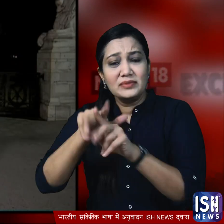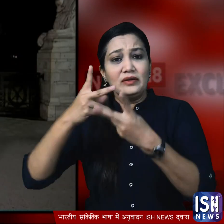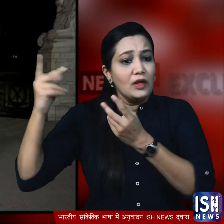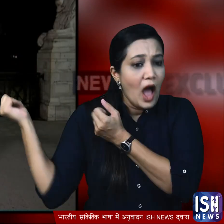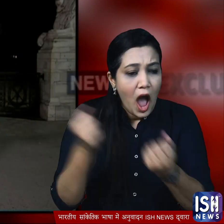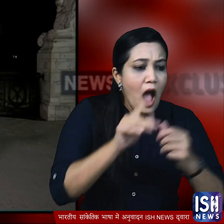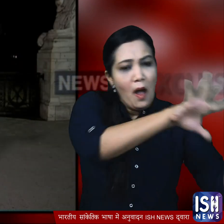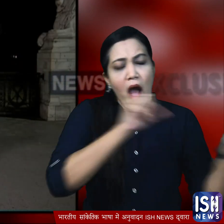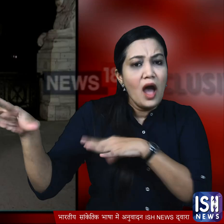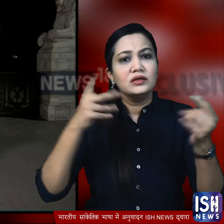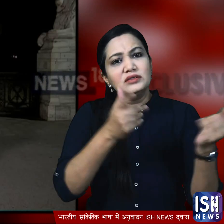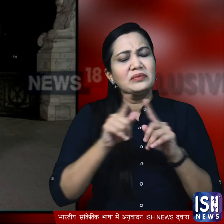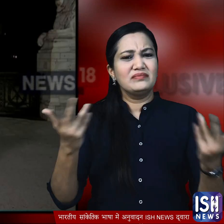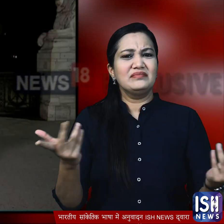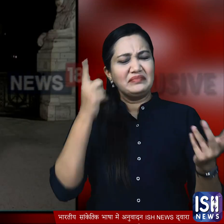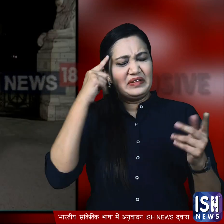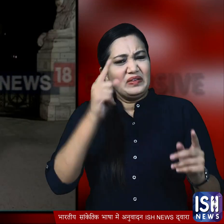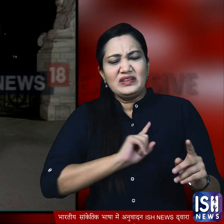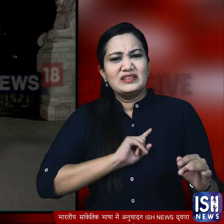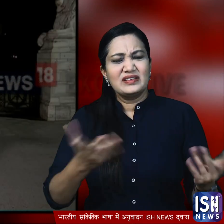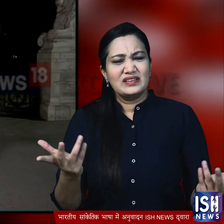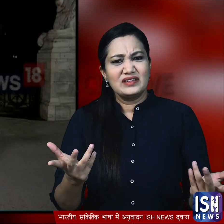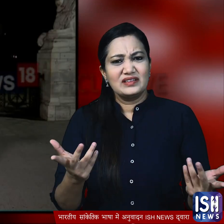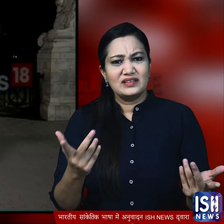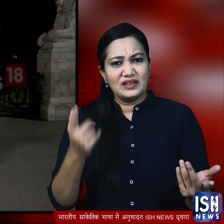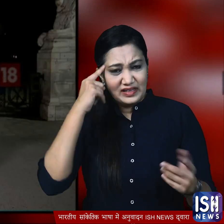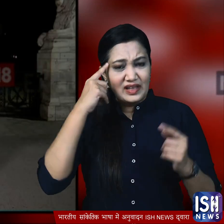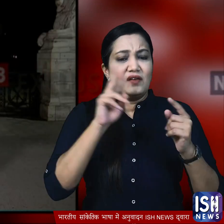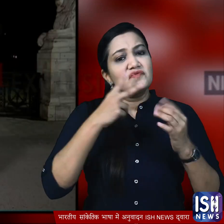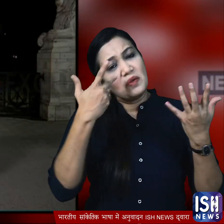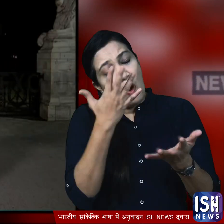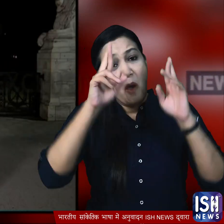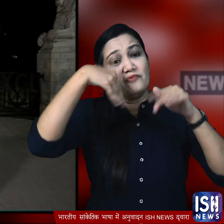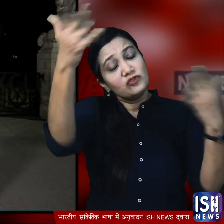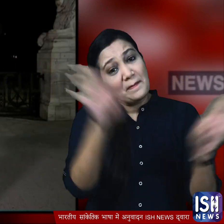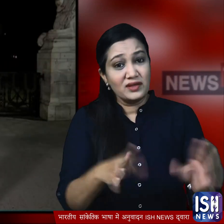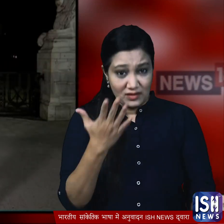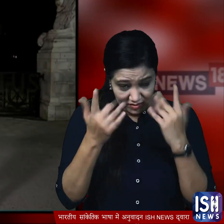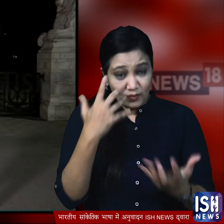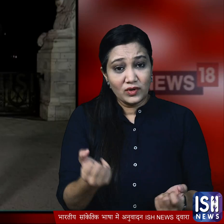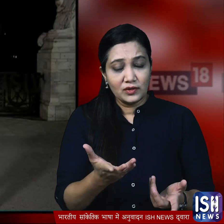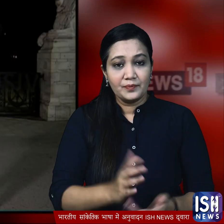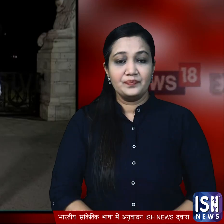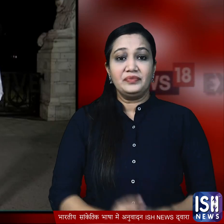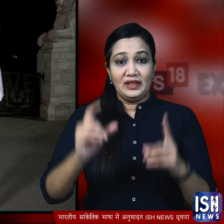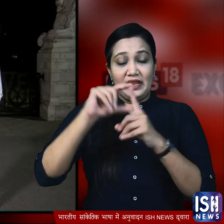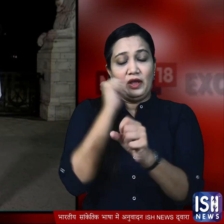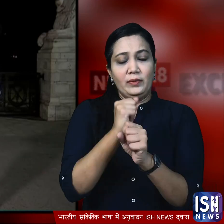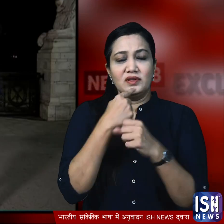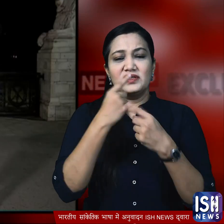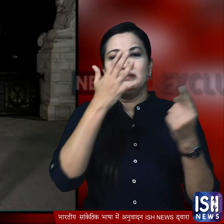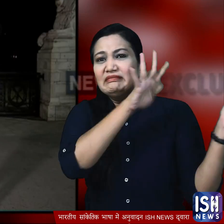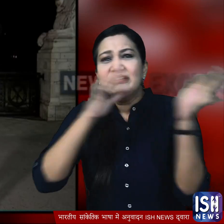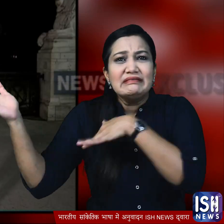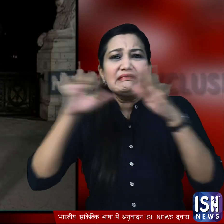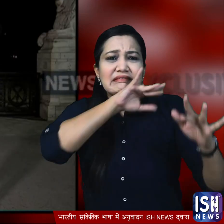लौटते ही हम लोगों की मनमानी भी लौट आती है। लगता तो यही है कि हम मंडी को बंद करवा कर ही मानेंगे। दिल्ली सरकार ने दावा किया कि